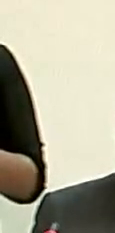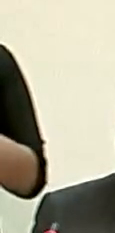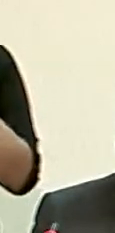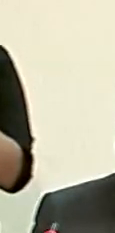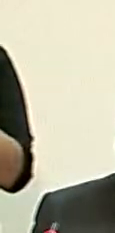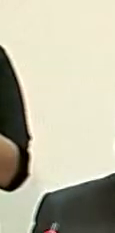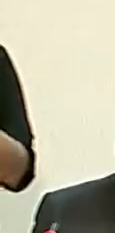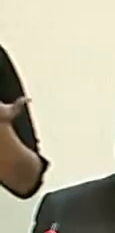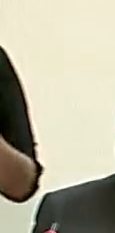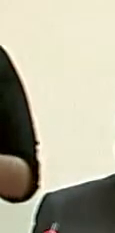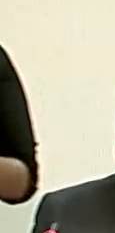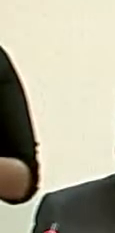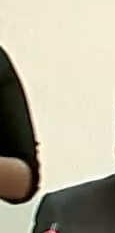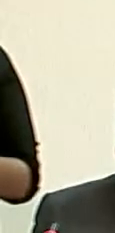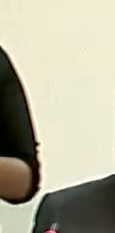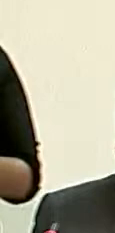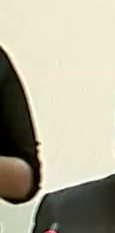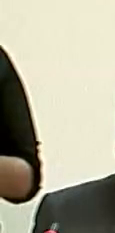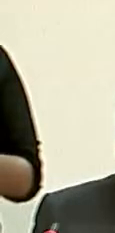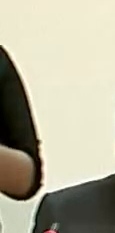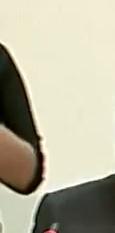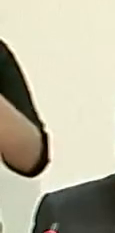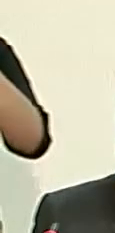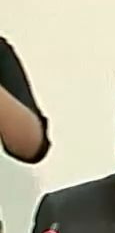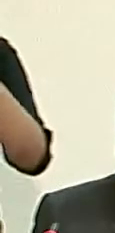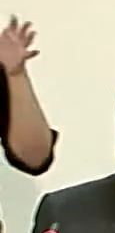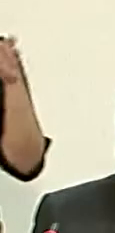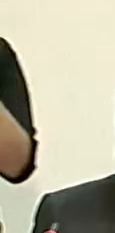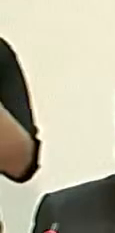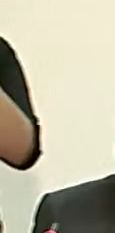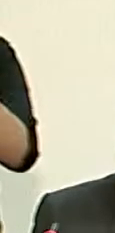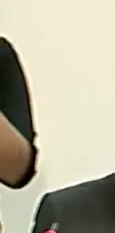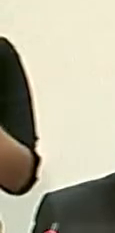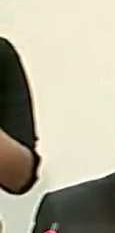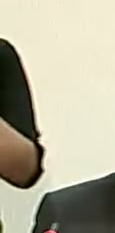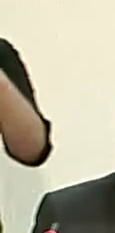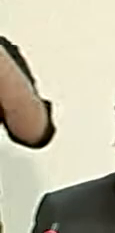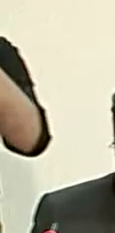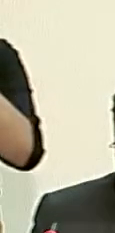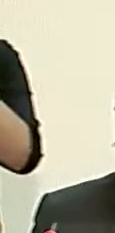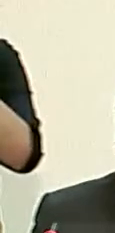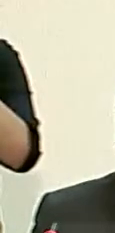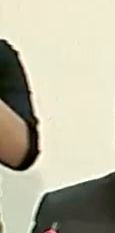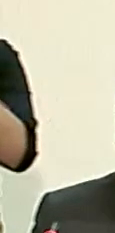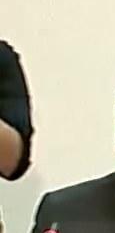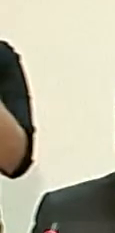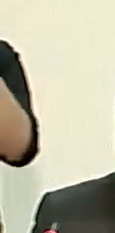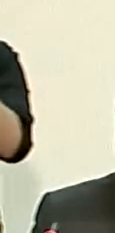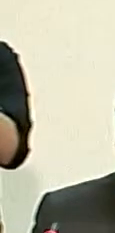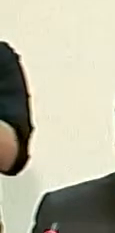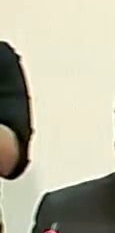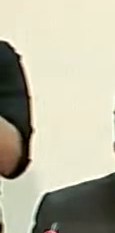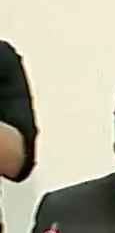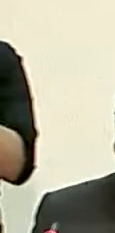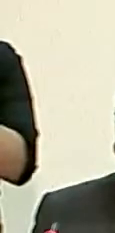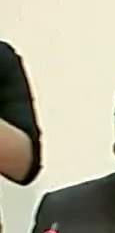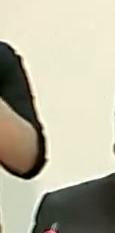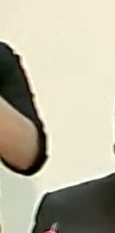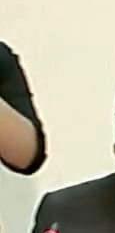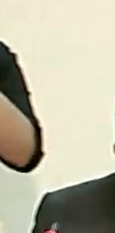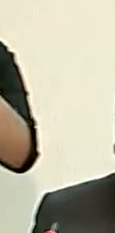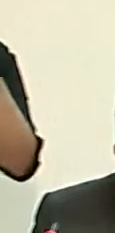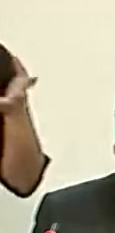esto dentro del marco de una visión de, integral de, del